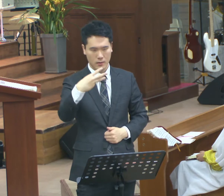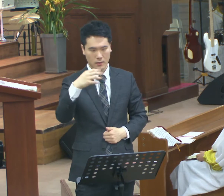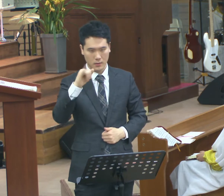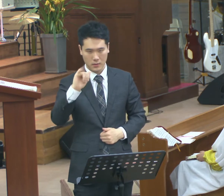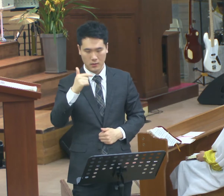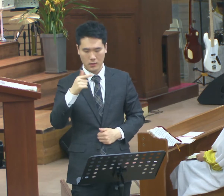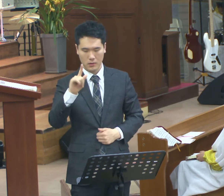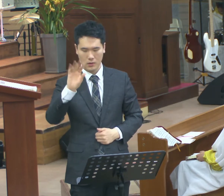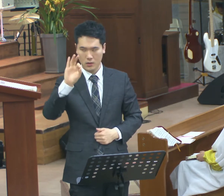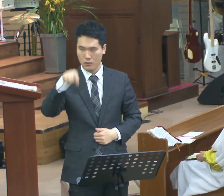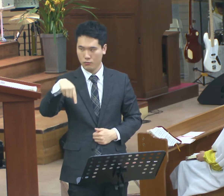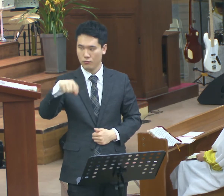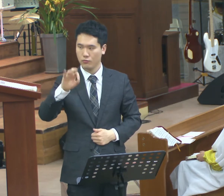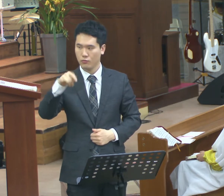좋은 지도자가 세